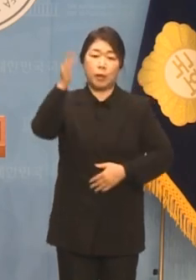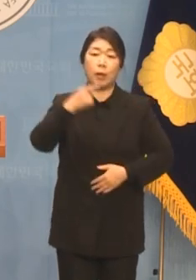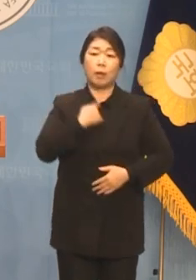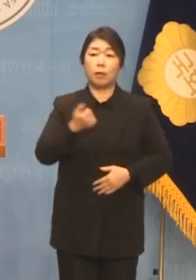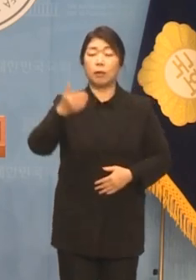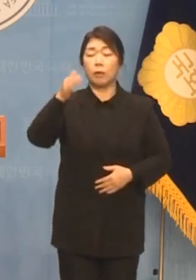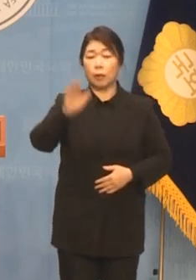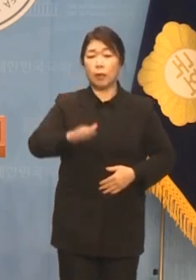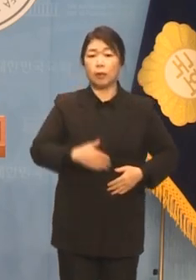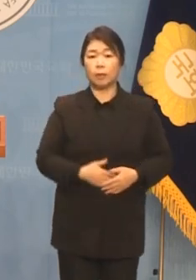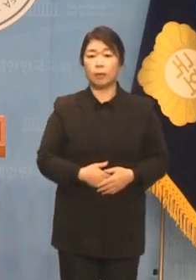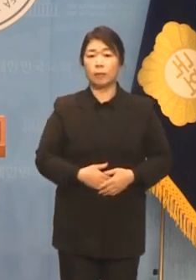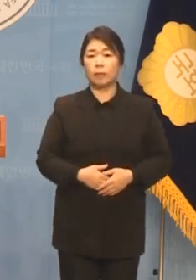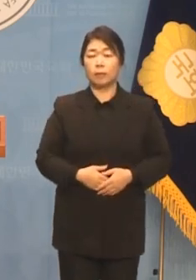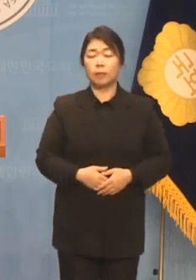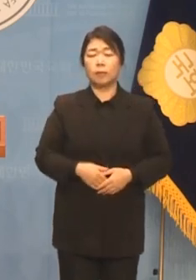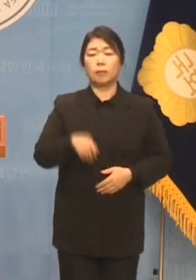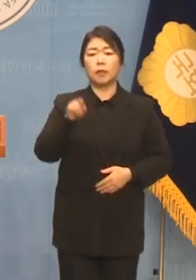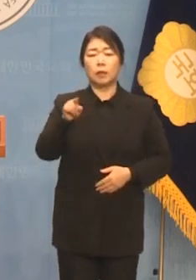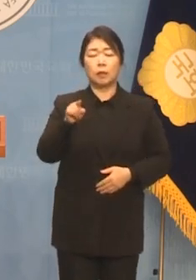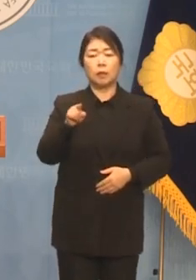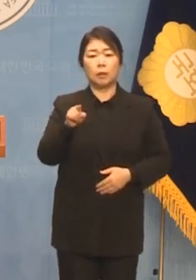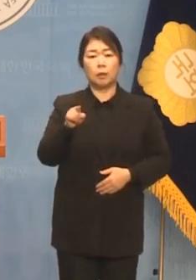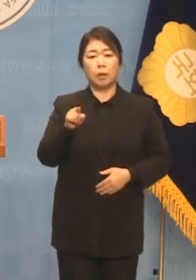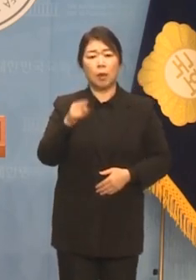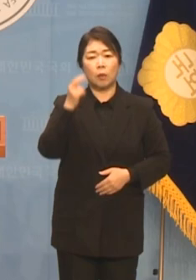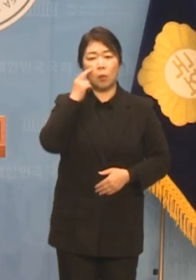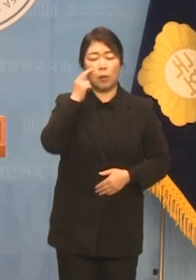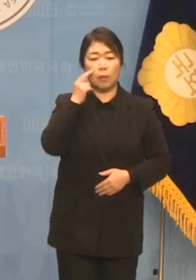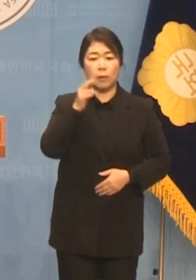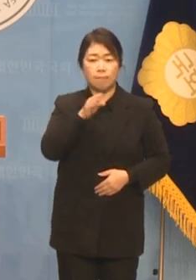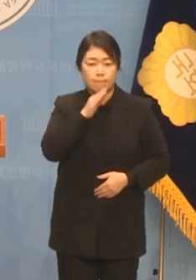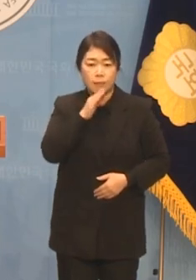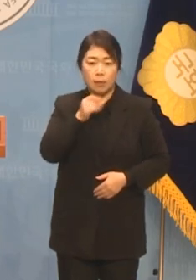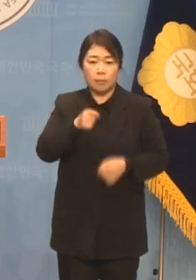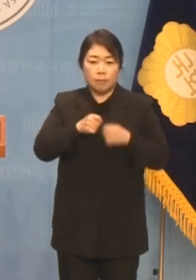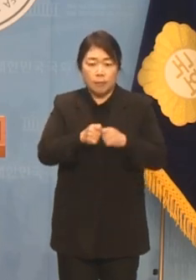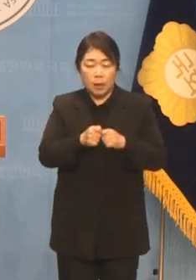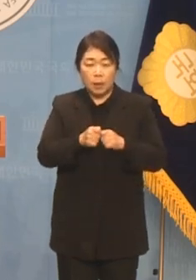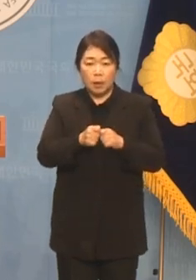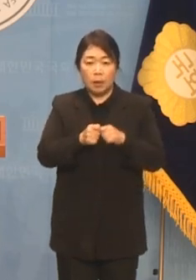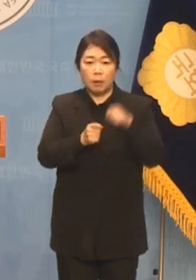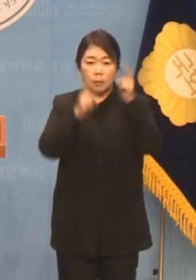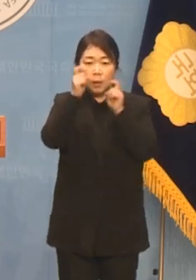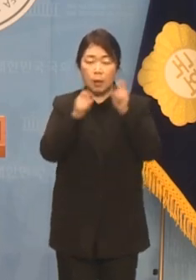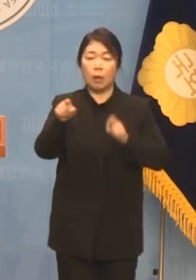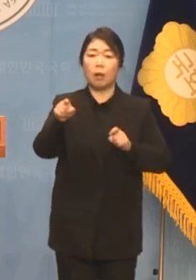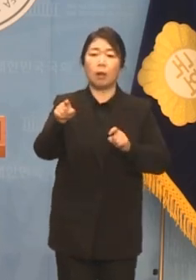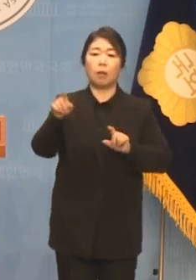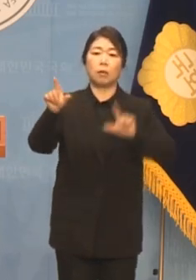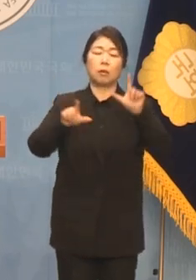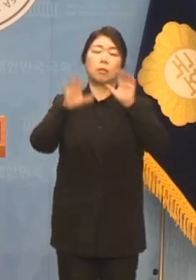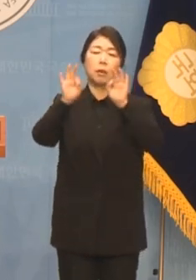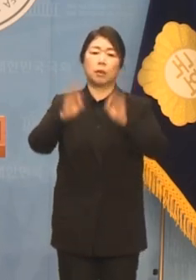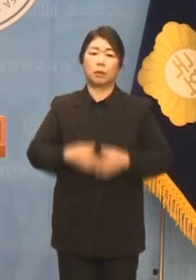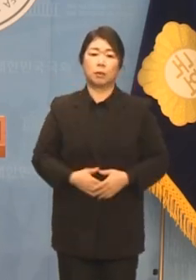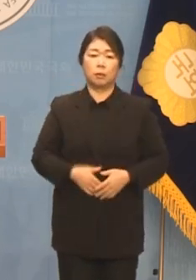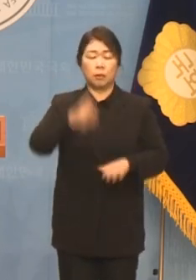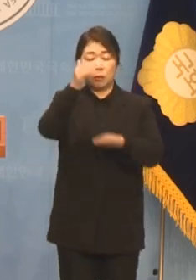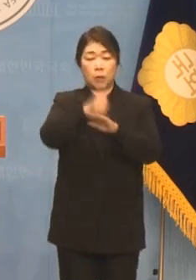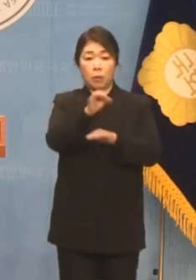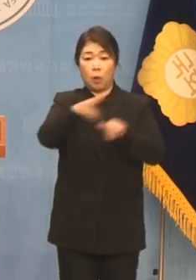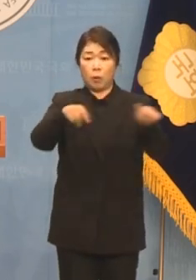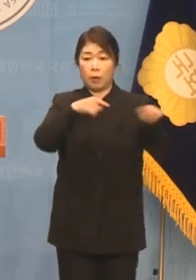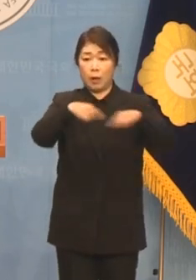일인데 그거를 뭐 어떻게 보면은 농담을 다큐로 받았다고 할까요 온 정치인들이 결국은 여당을 공격하는